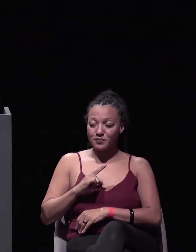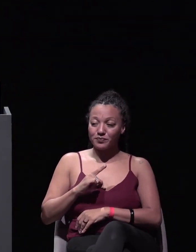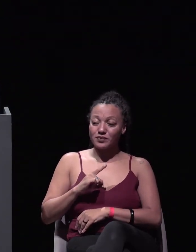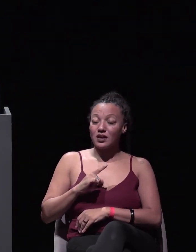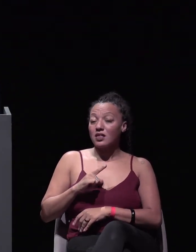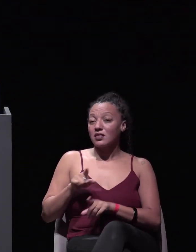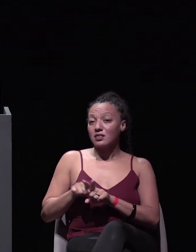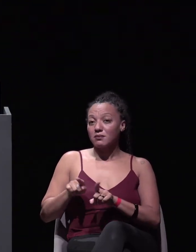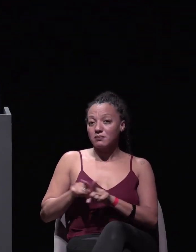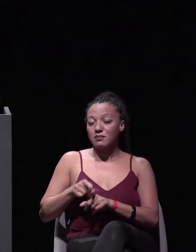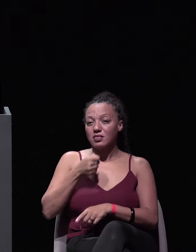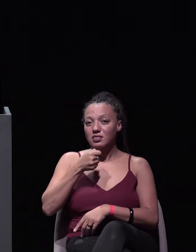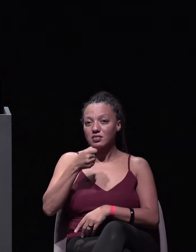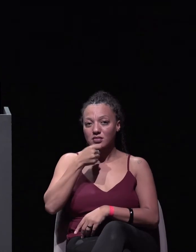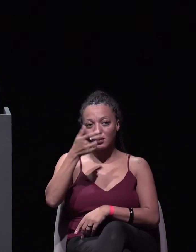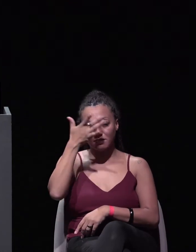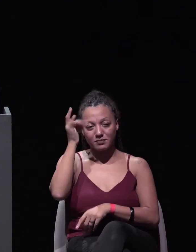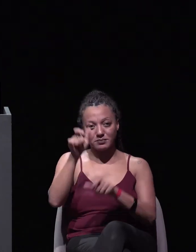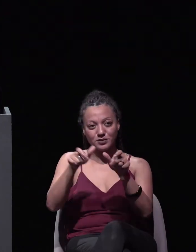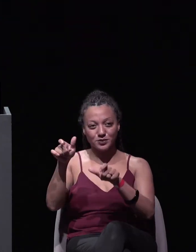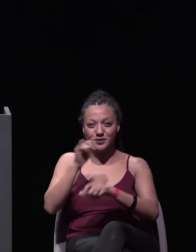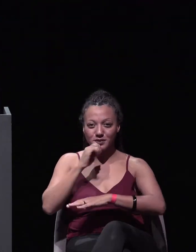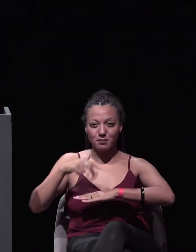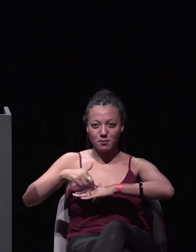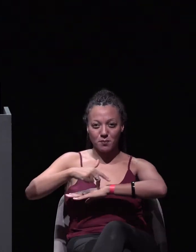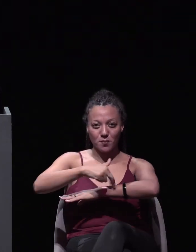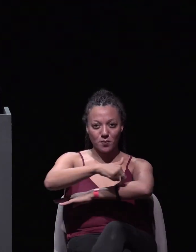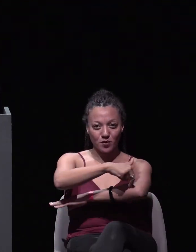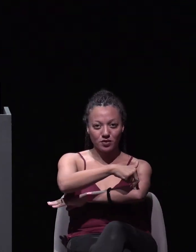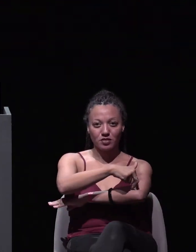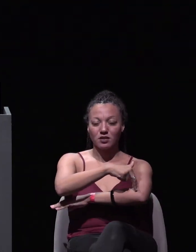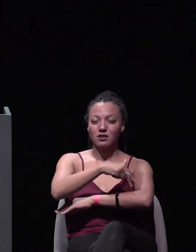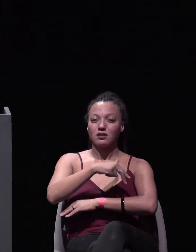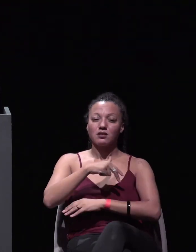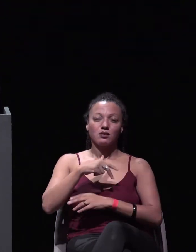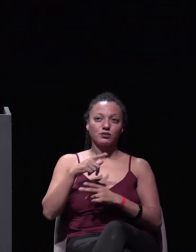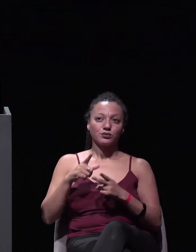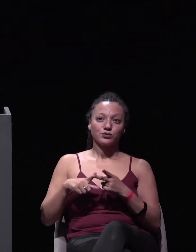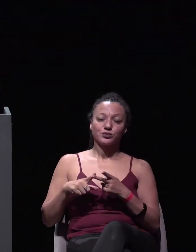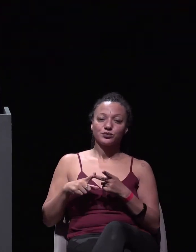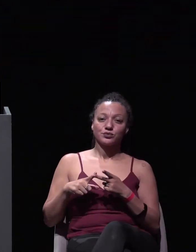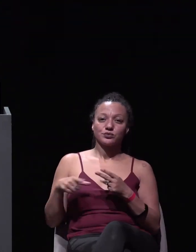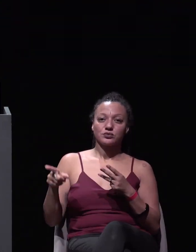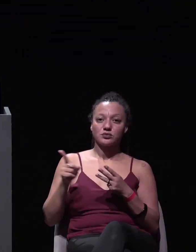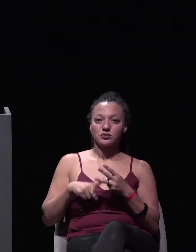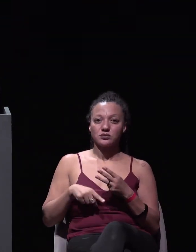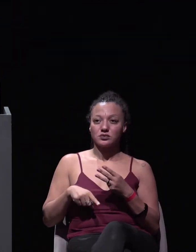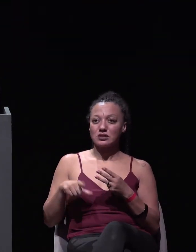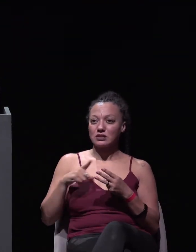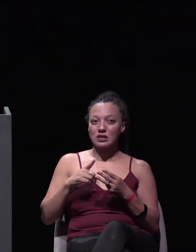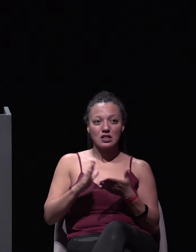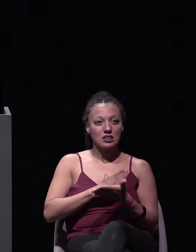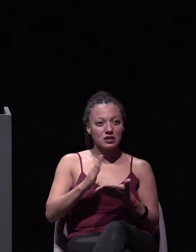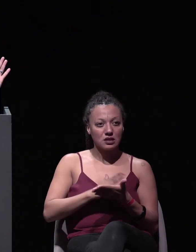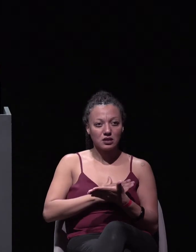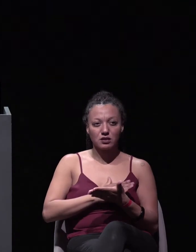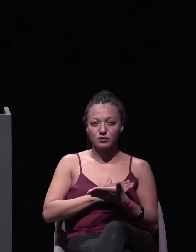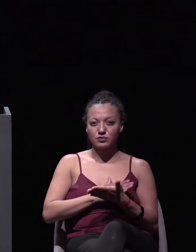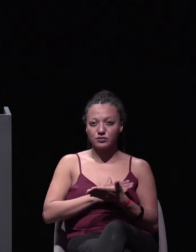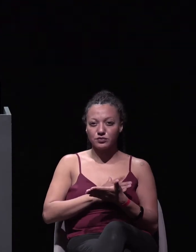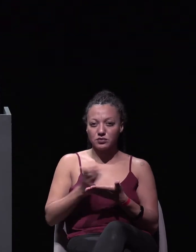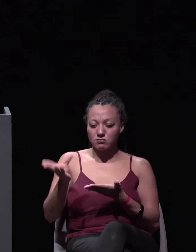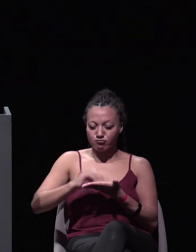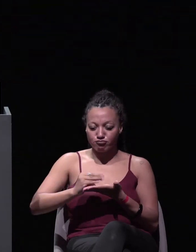Ele entrevista pessoas, por exemplo, modelos que posaram para a série. Ele pega citações de livros e cria